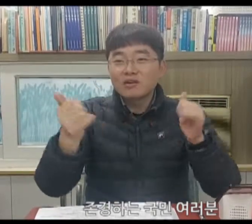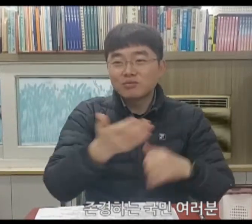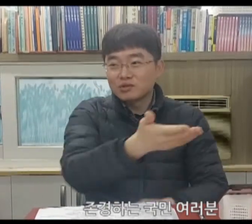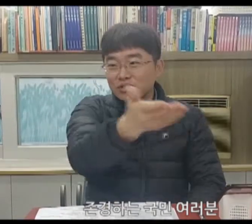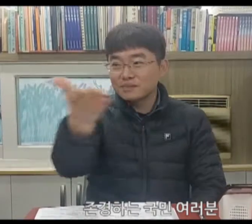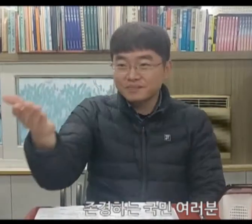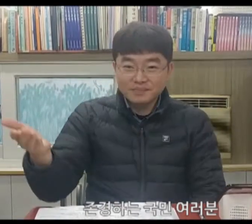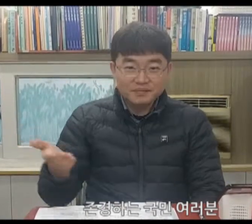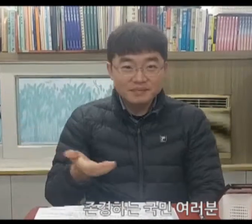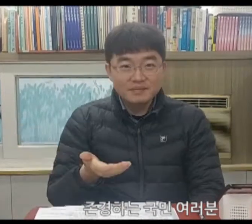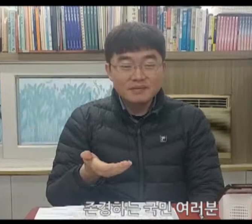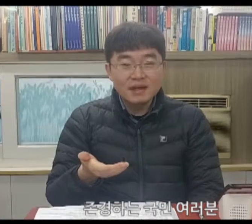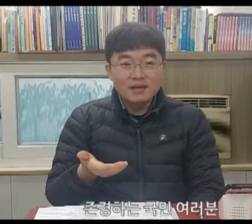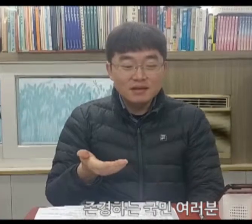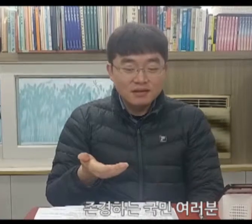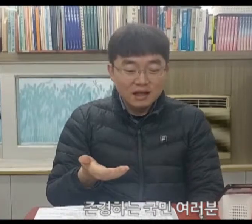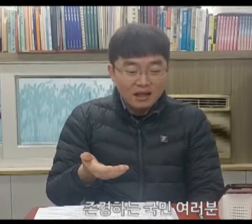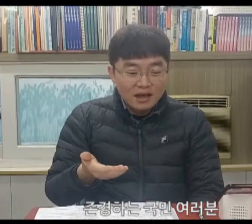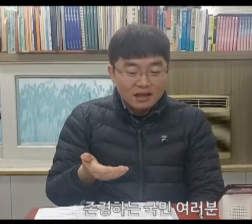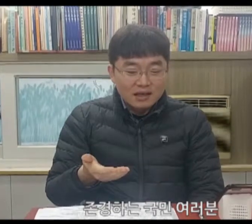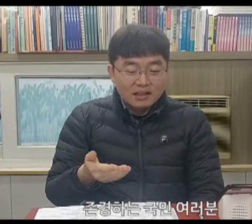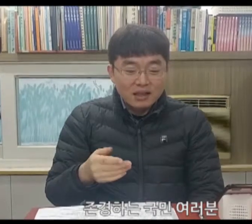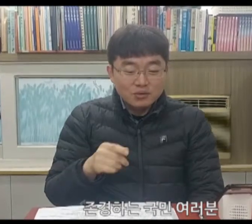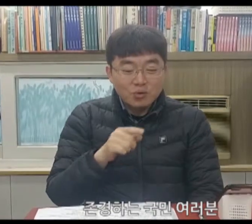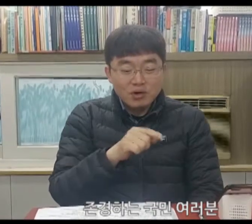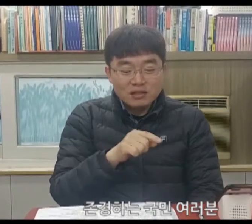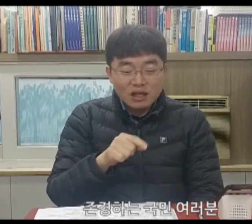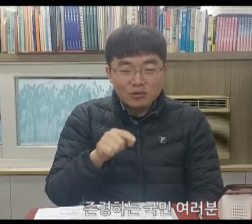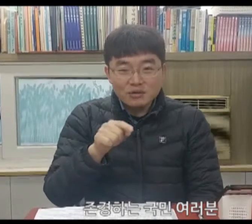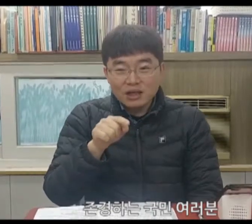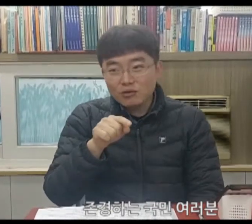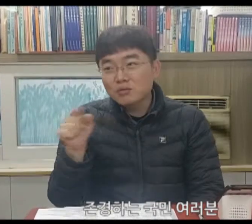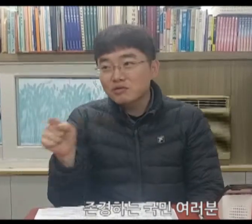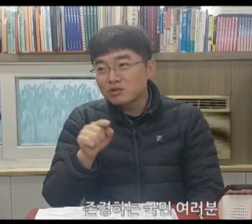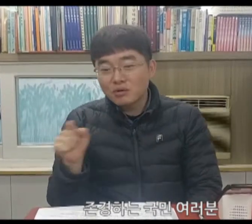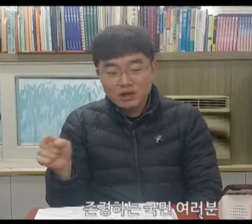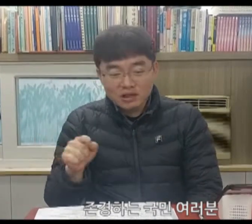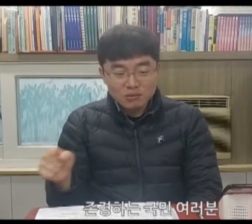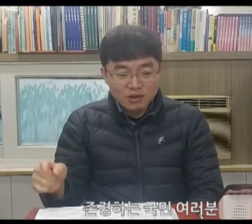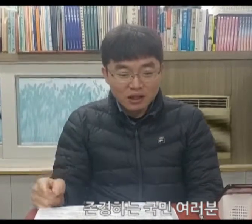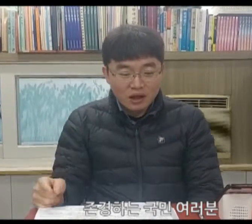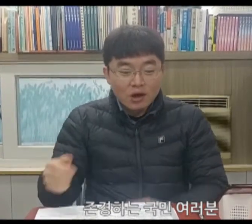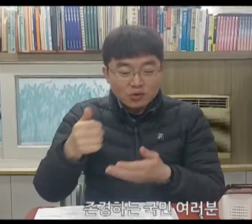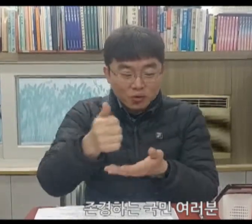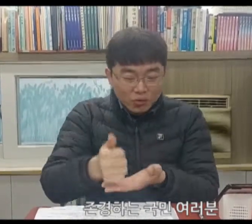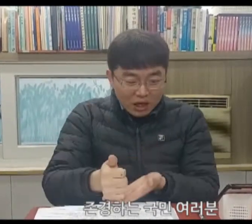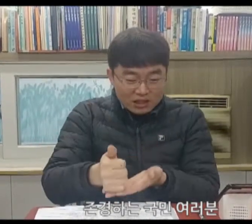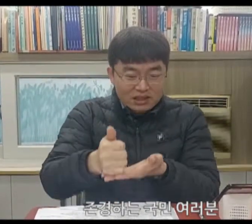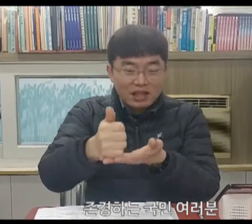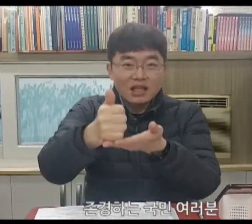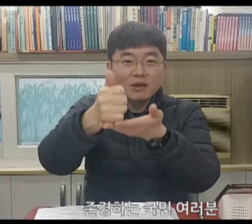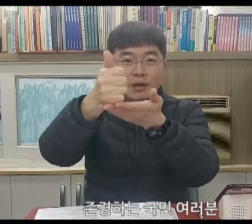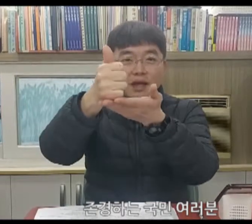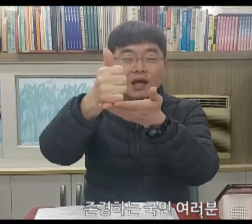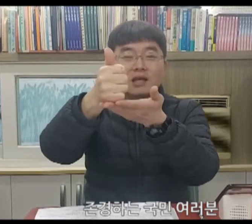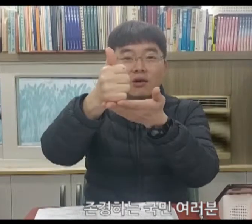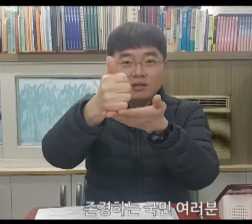여러분. 그런데 이게 존경하는하고 이제 꾸며주는 역할이기 때문에 존경하는 한 다음에